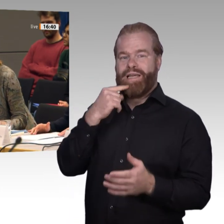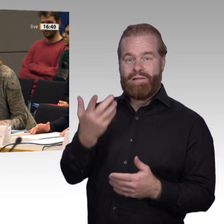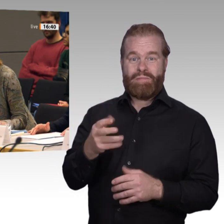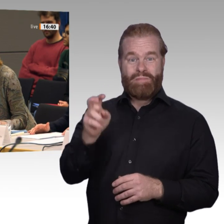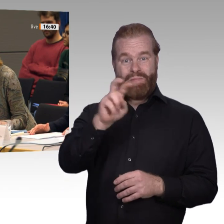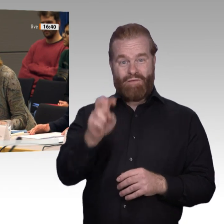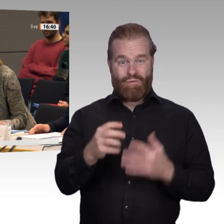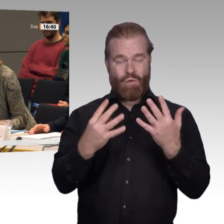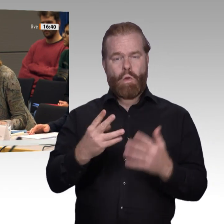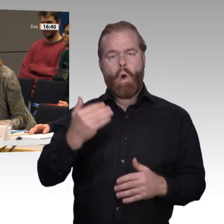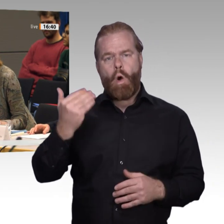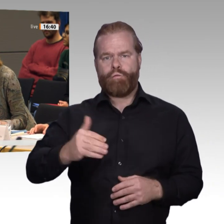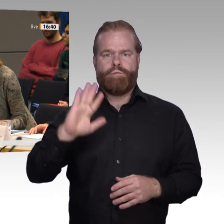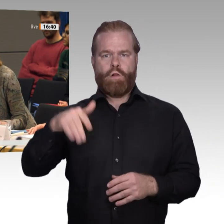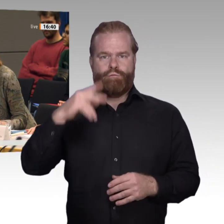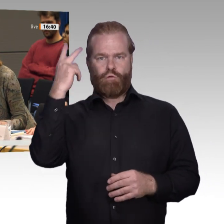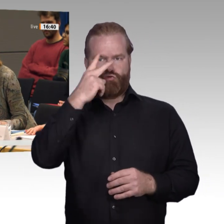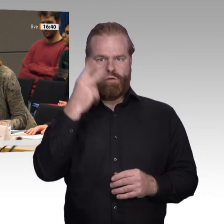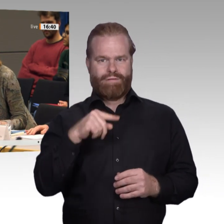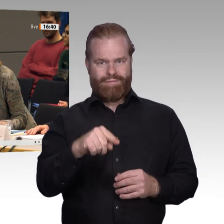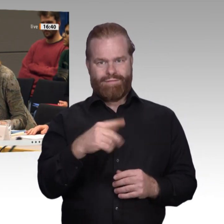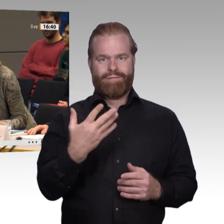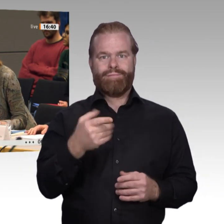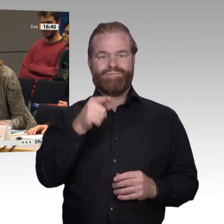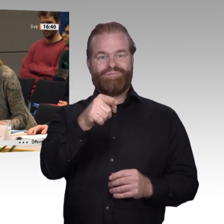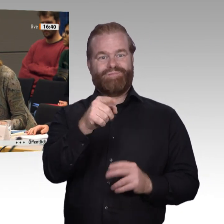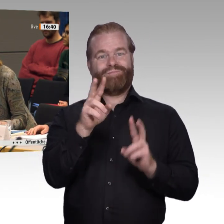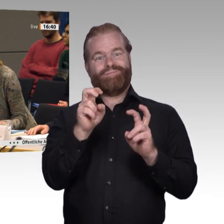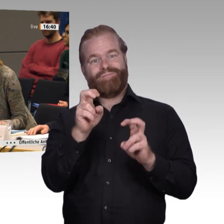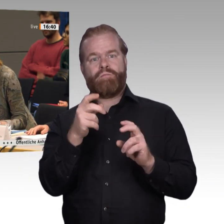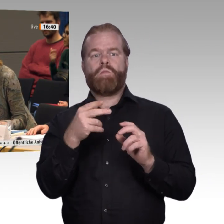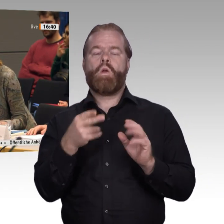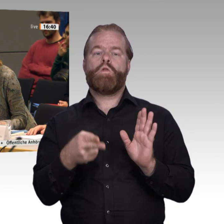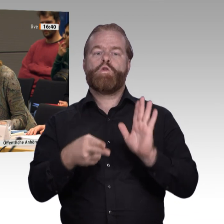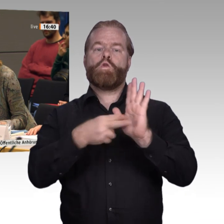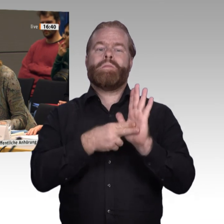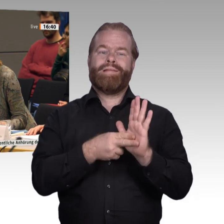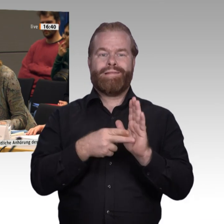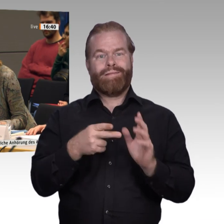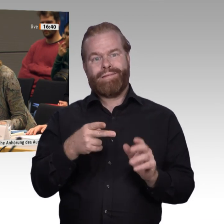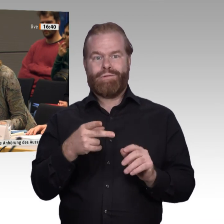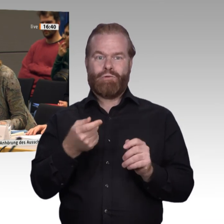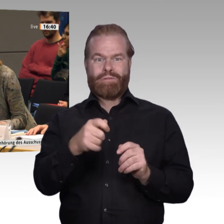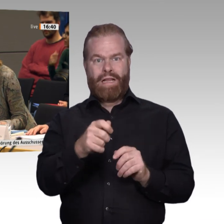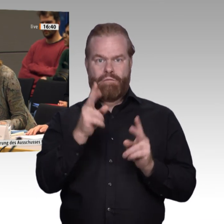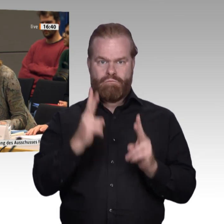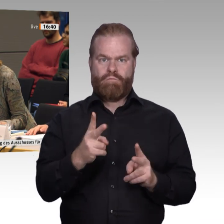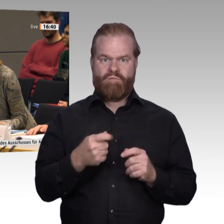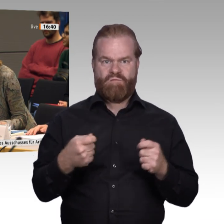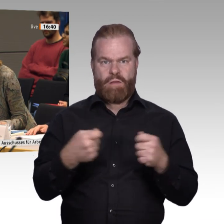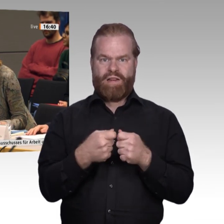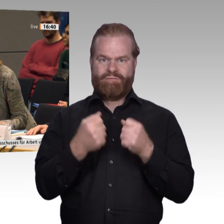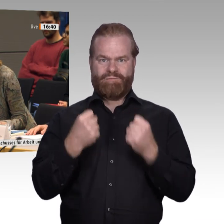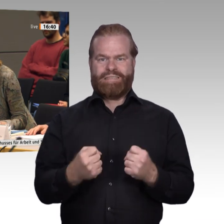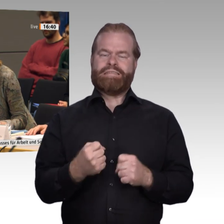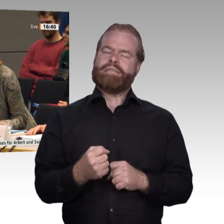sei. Insofern ist zwar die Klarstellung für die anderen Leistungsanbieter richtig, aber wir schlagen vor, im Grunde genommen, dass